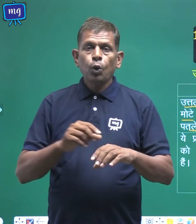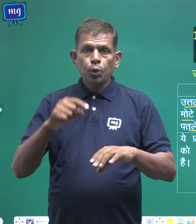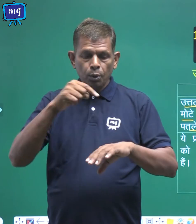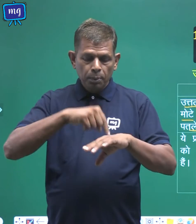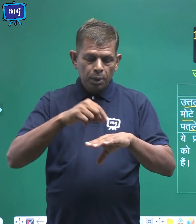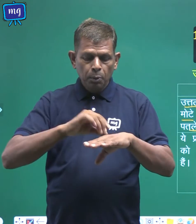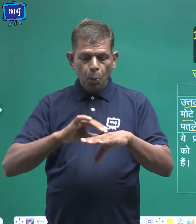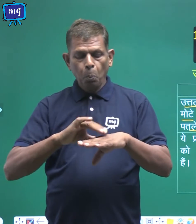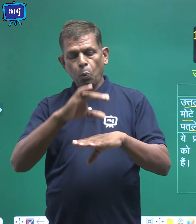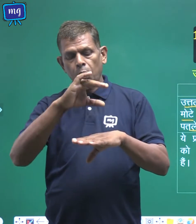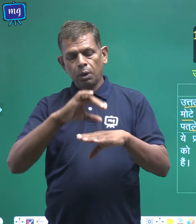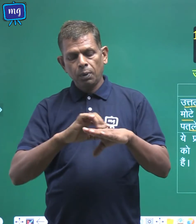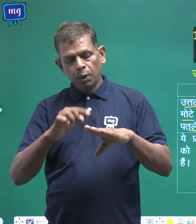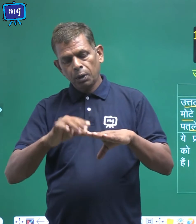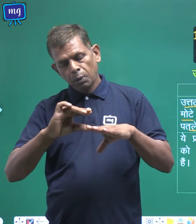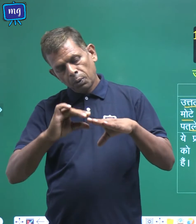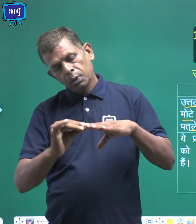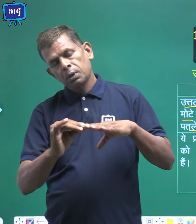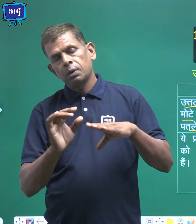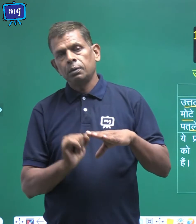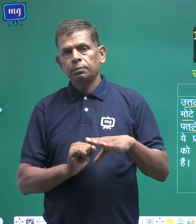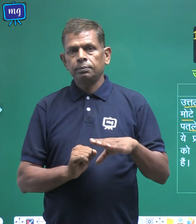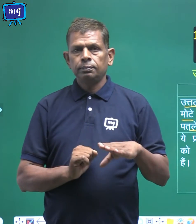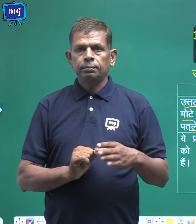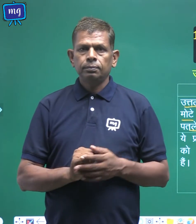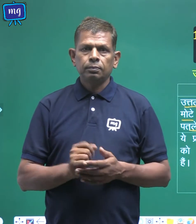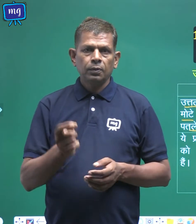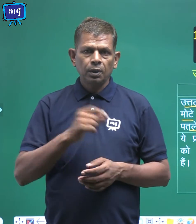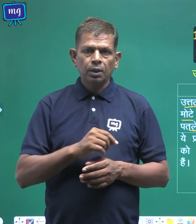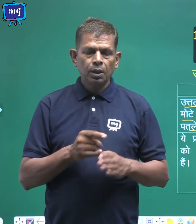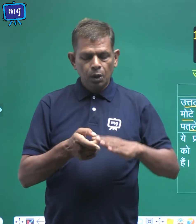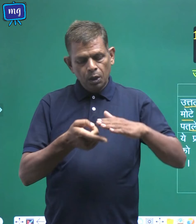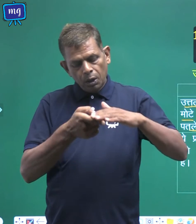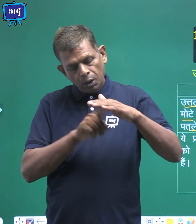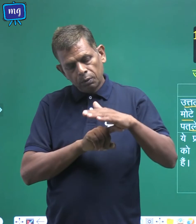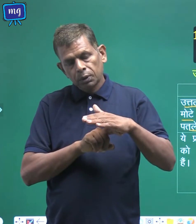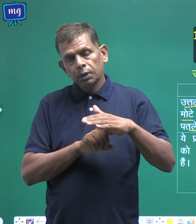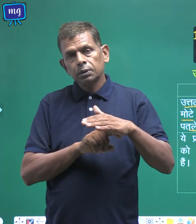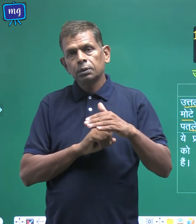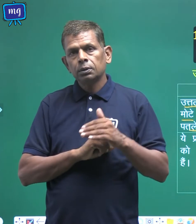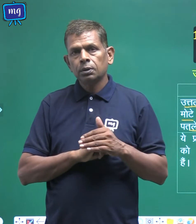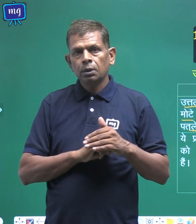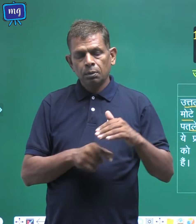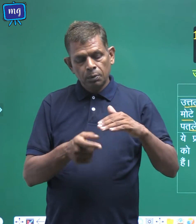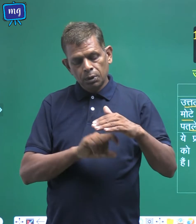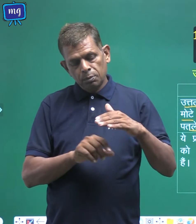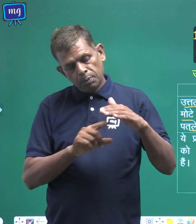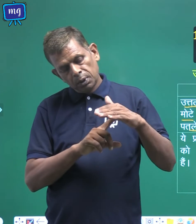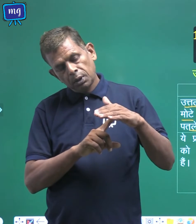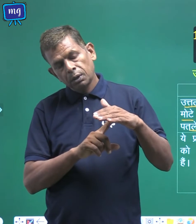मोटा किनारे पर पतला है, और ये अवतल लेंस है बीच में